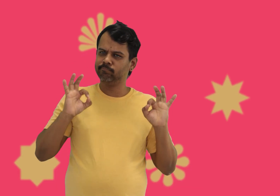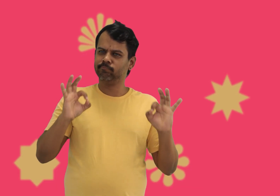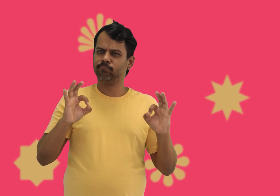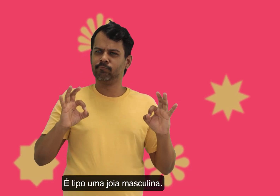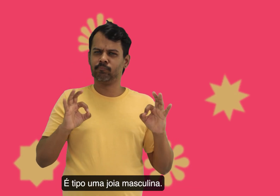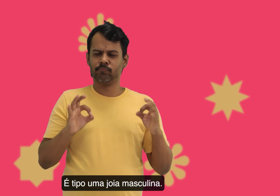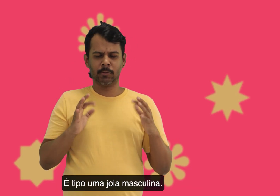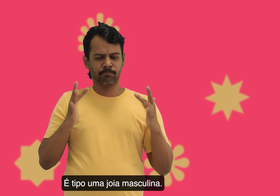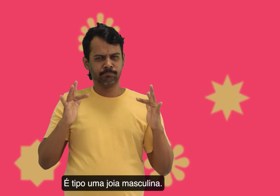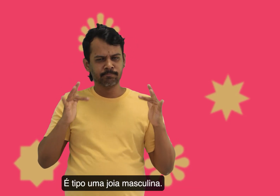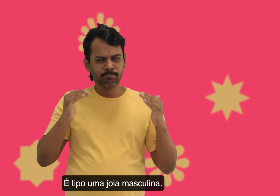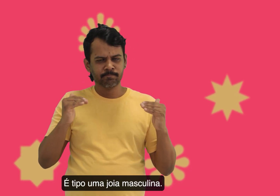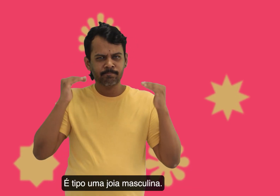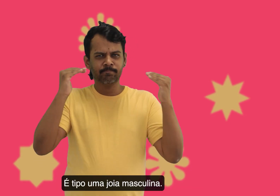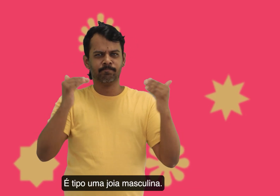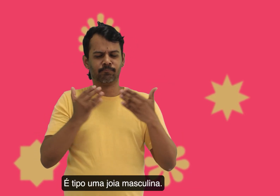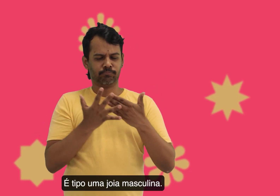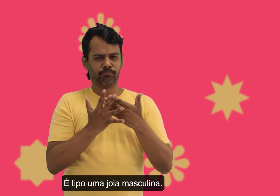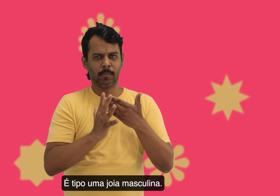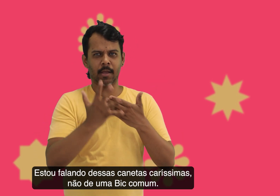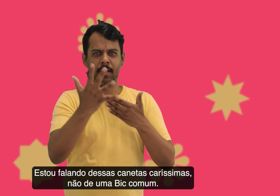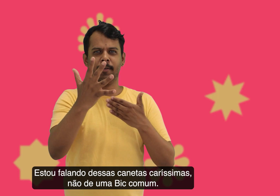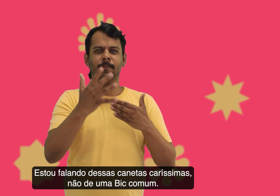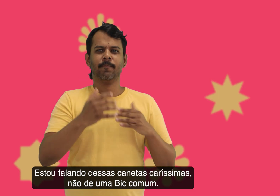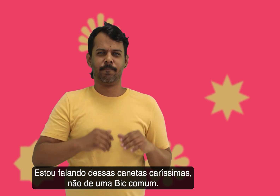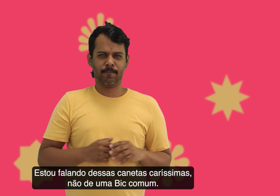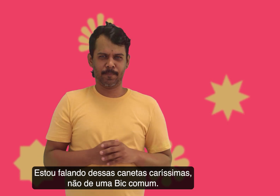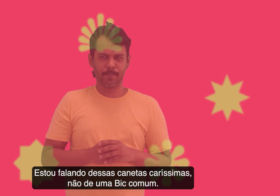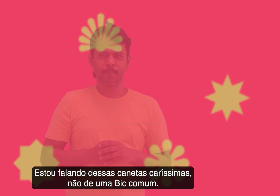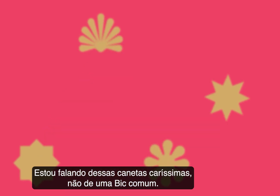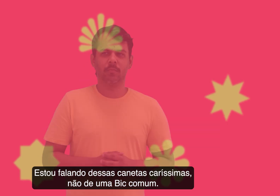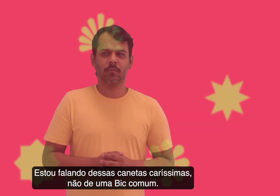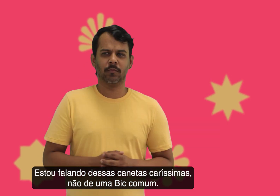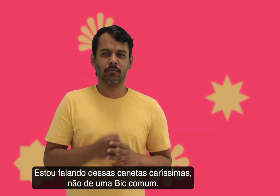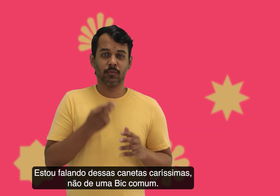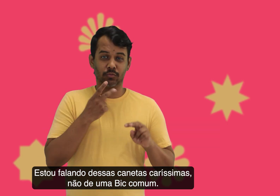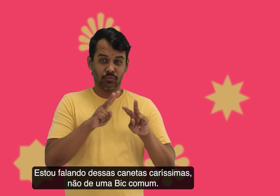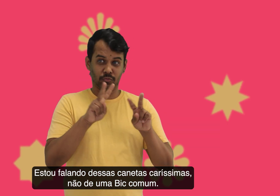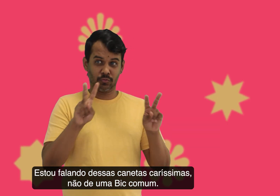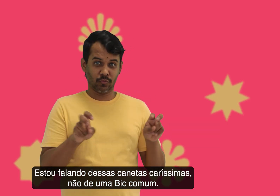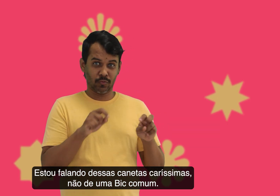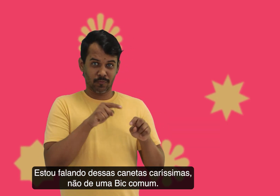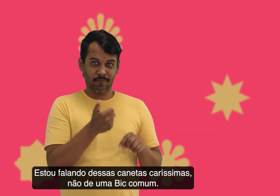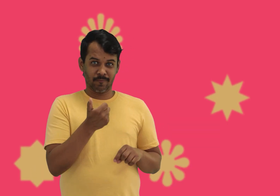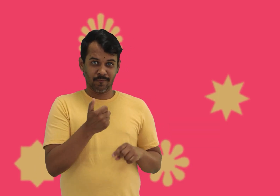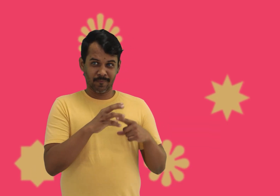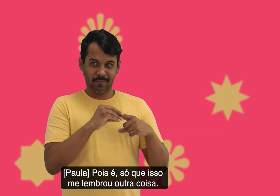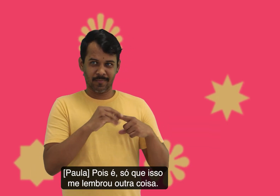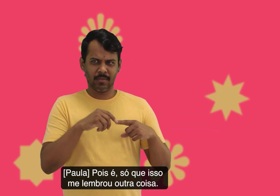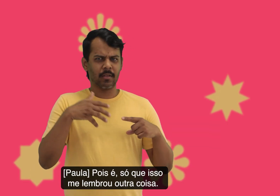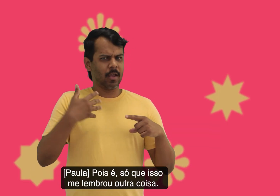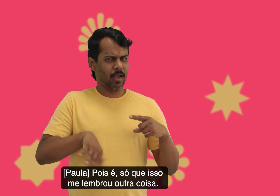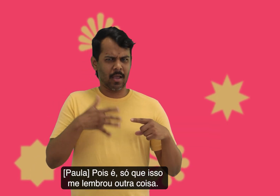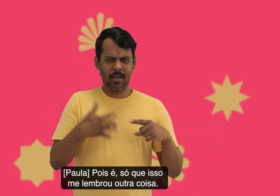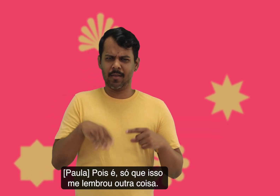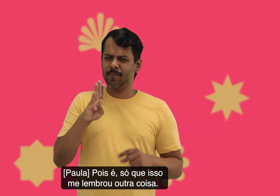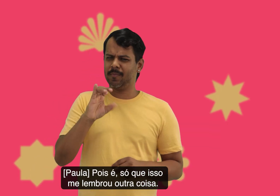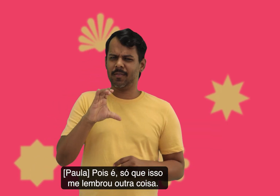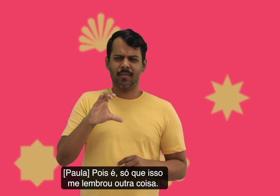homens. É tipo uma joia masculina. Tô falando dessas canetas caríssimas, né? Não de uma Bic comum. Pois é, só que isso me lembrou